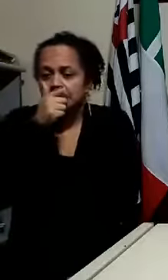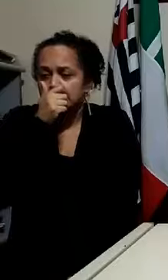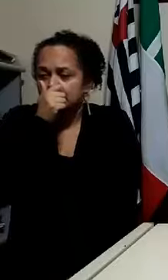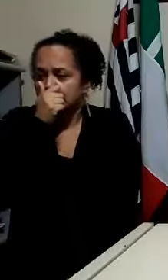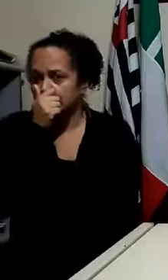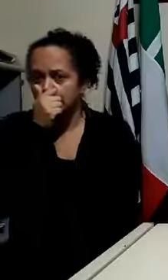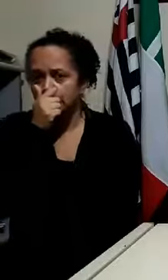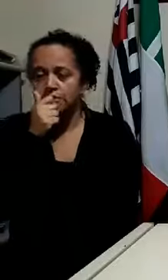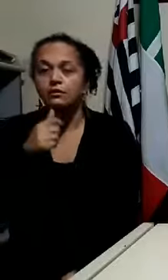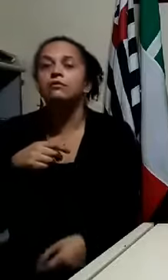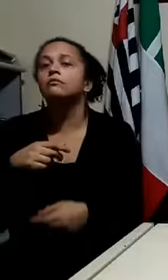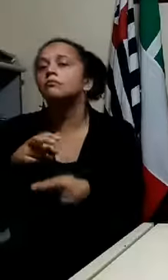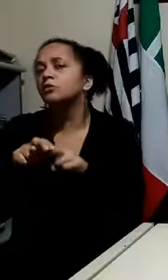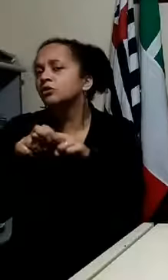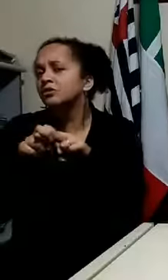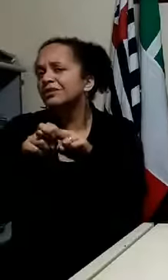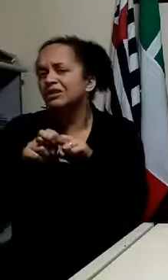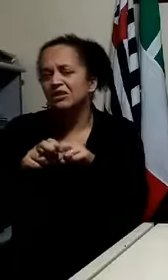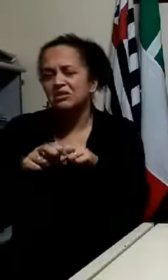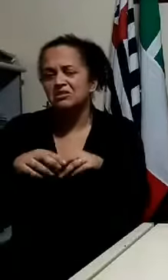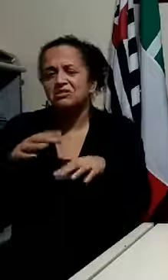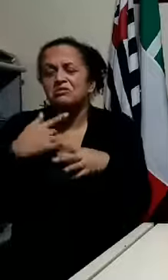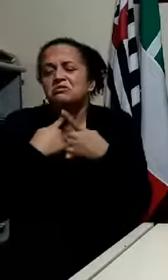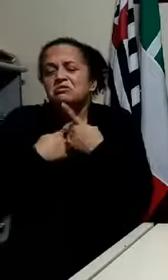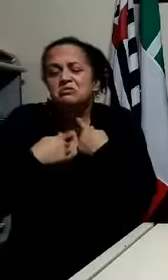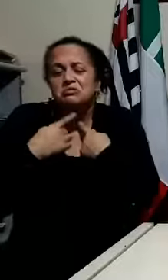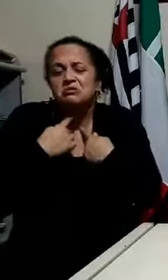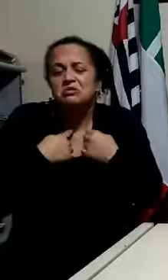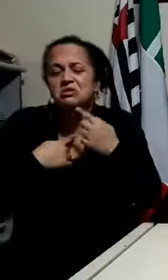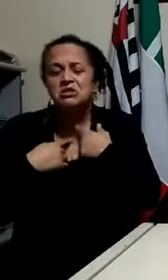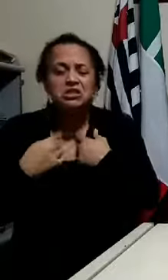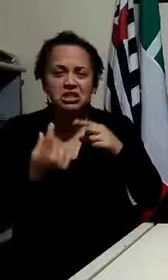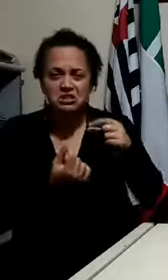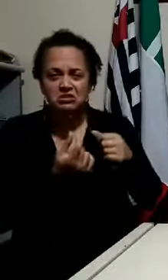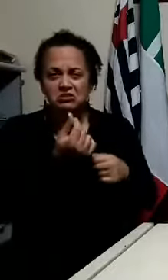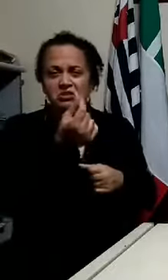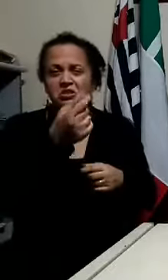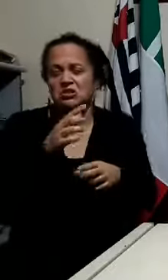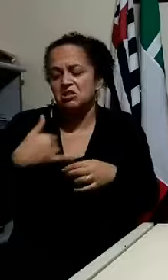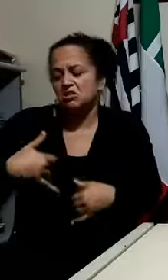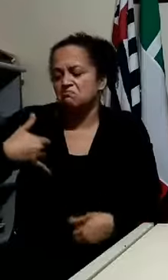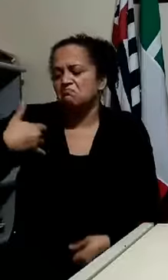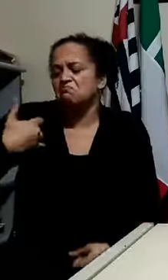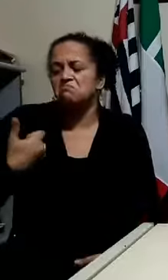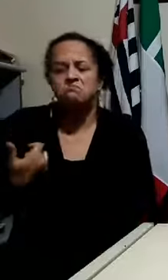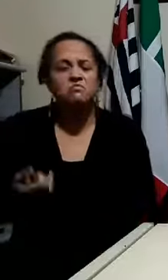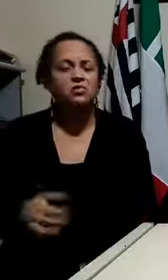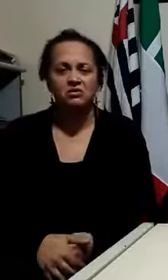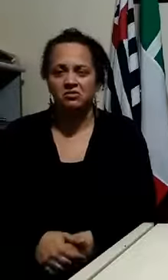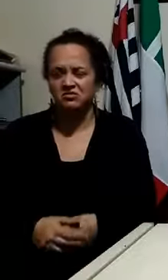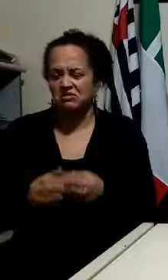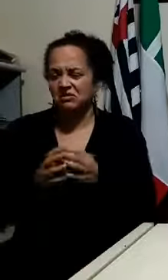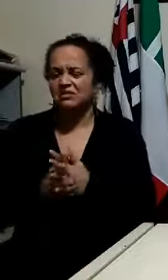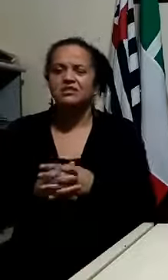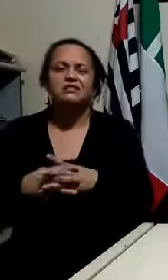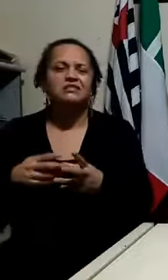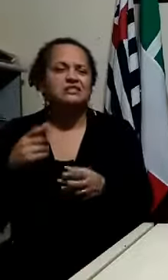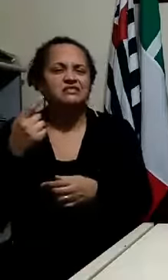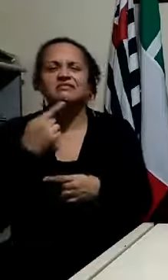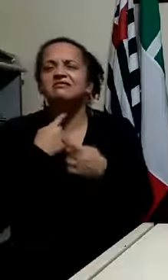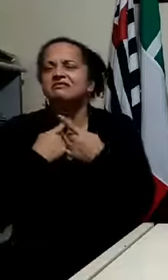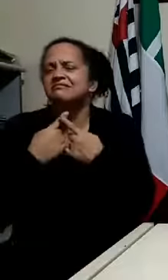pela concupiscência da carne, concupiscência dos olhos, soberba da vida, pelas ambições,